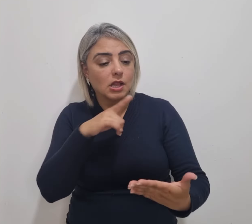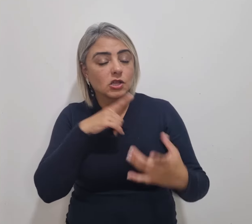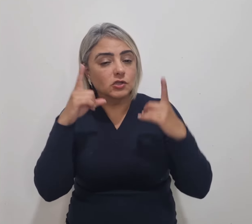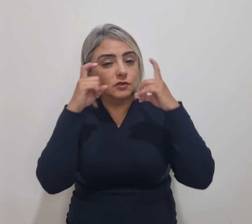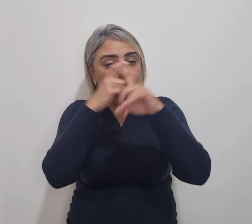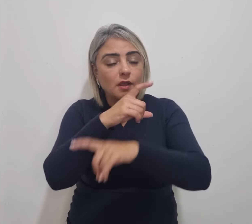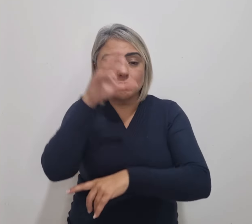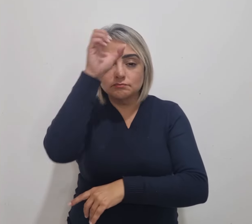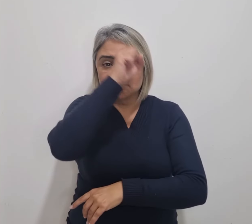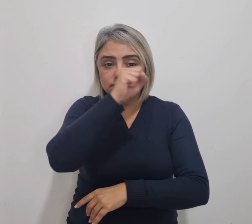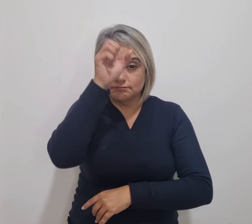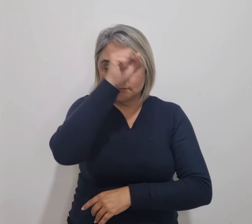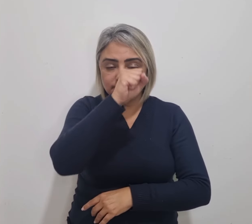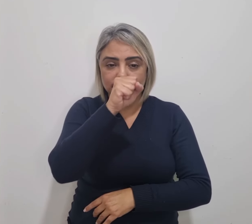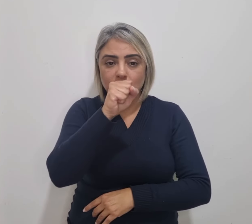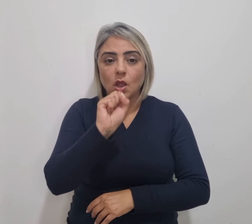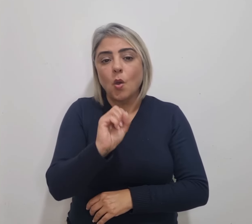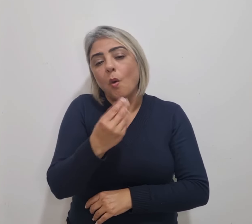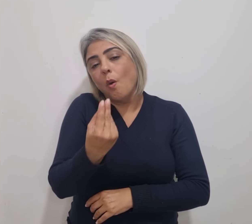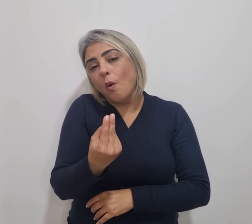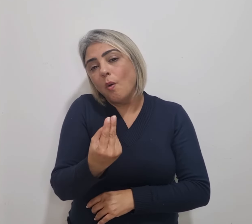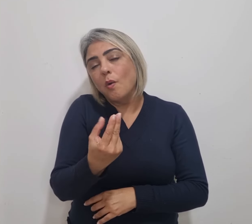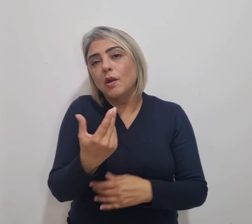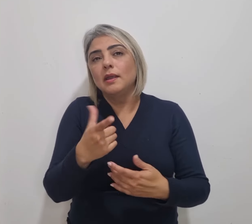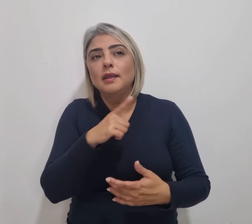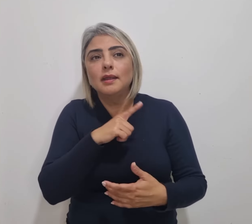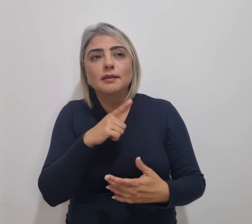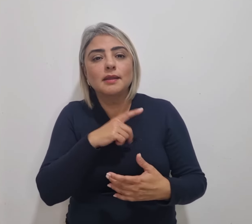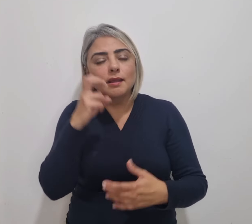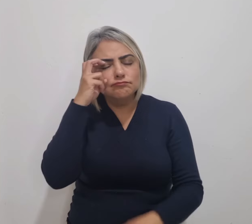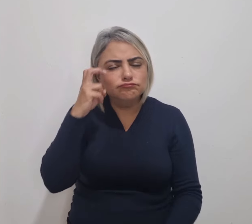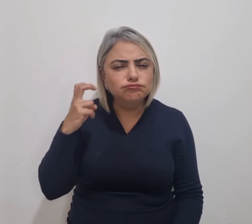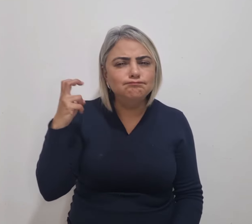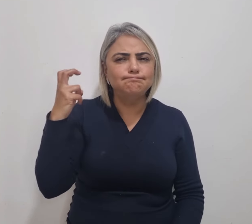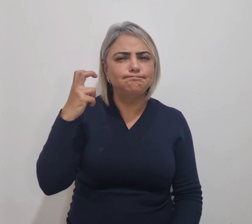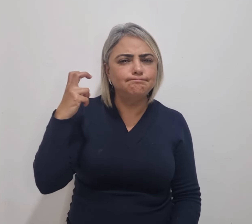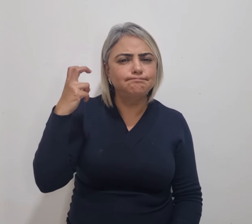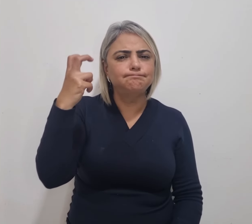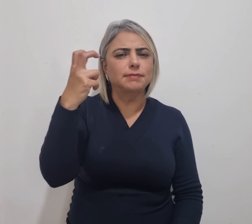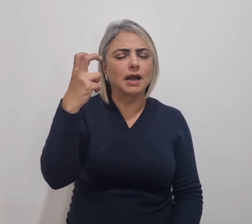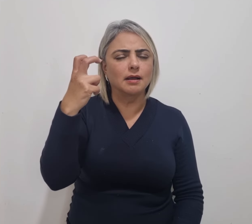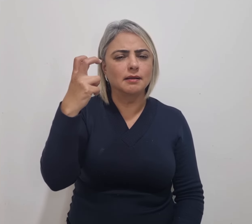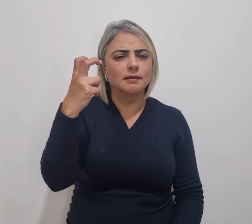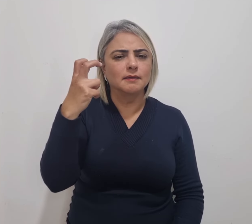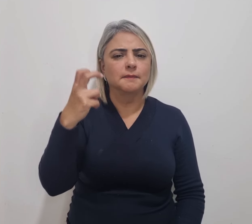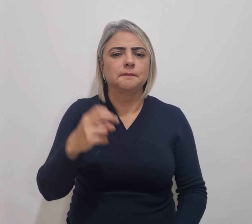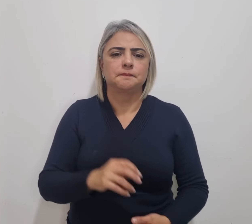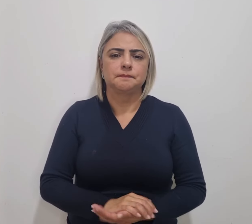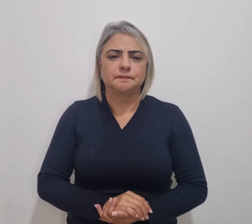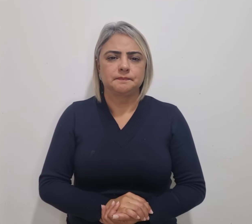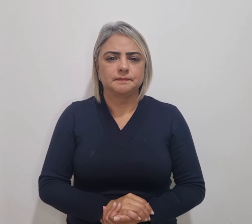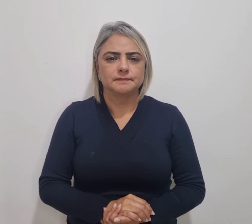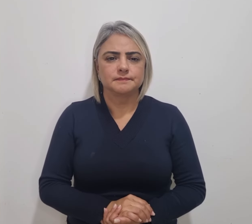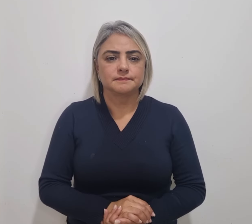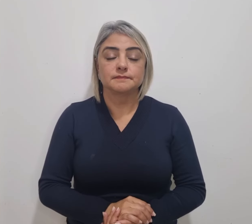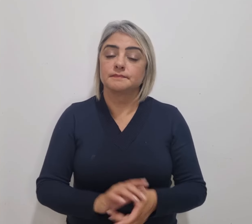aprendizagem ou ainda que têm altas habilidades, superdotação. Além disso,